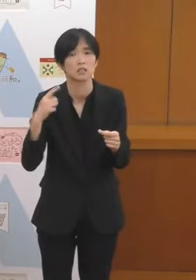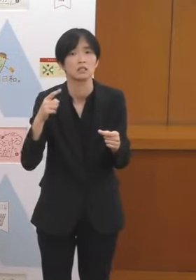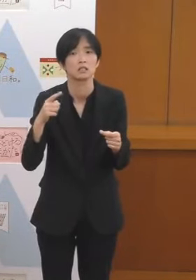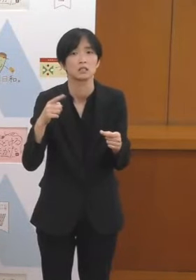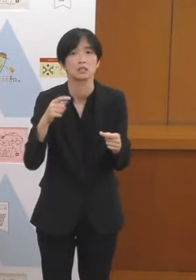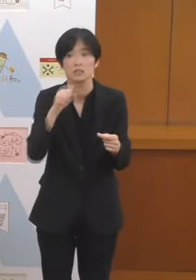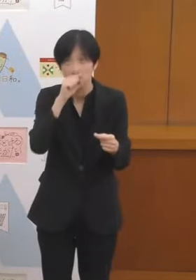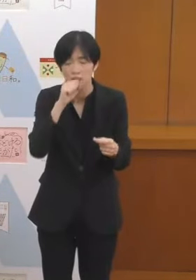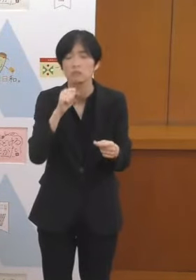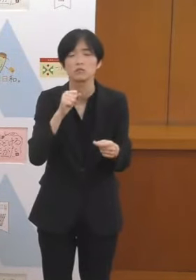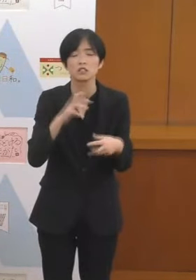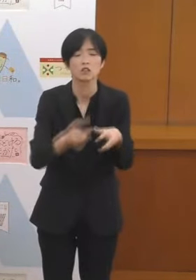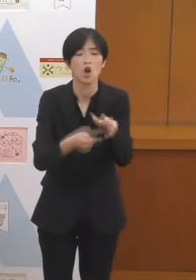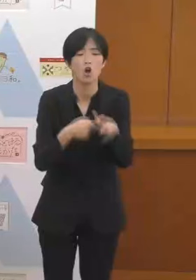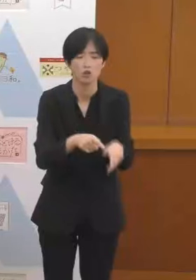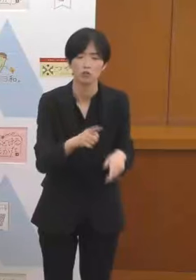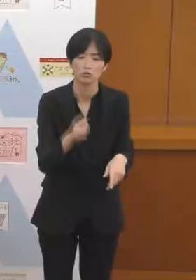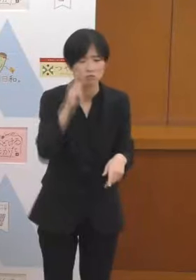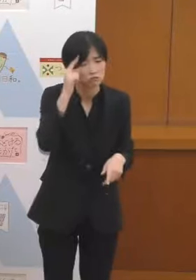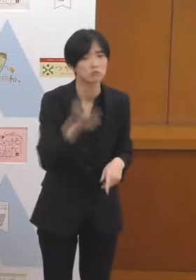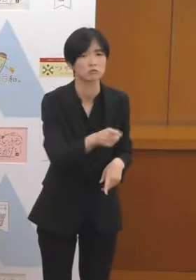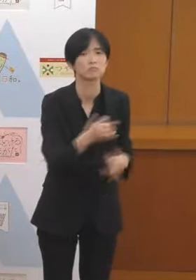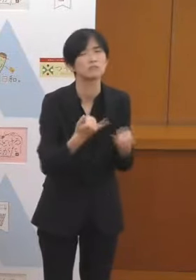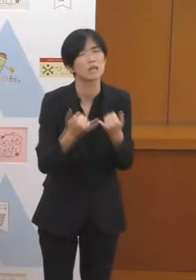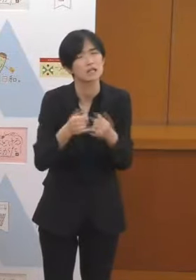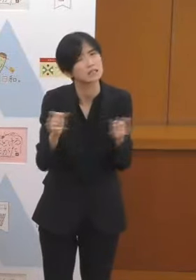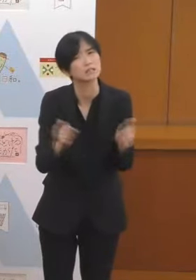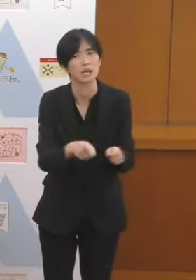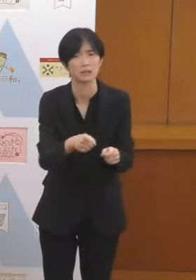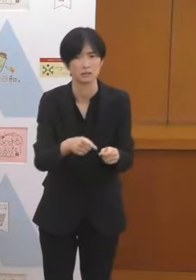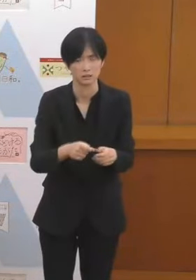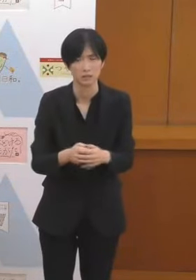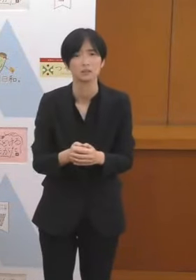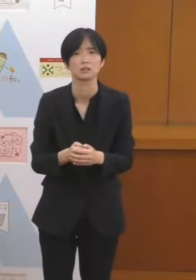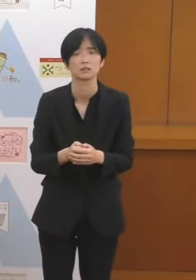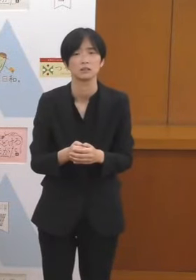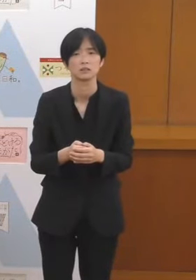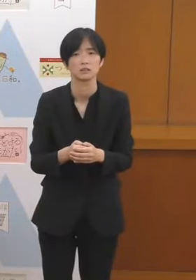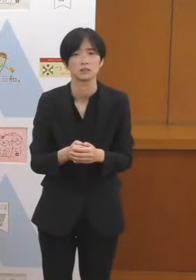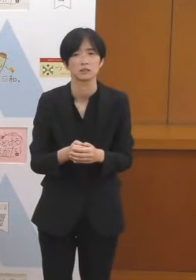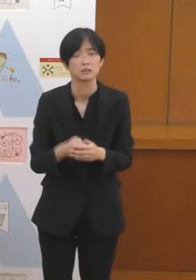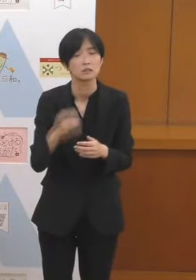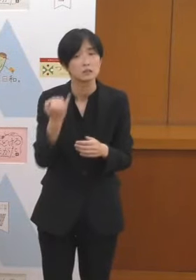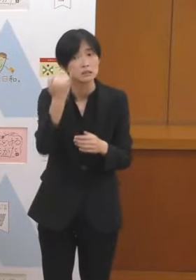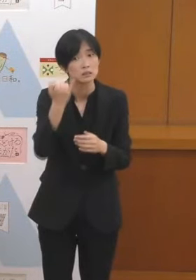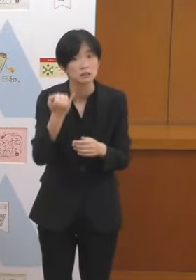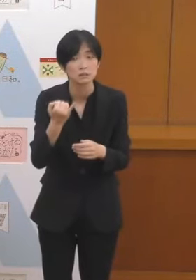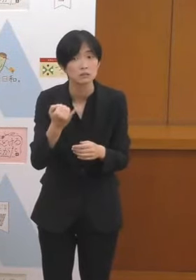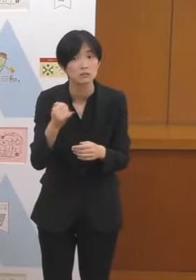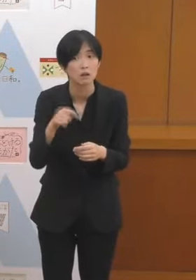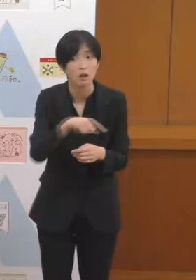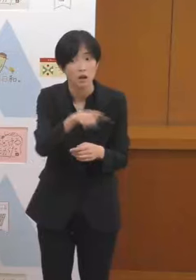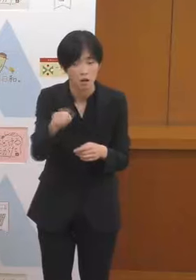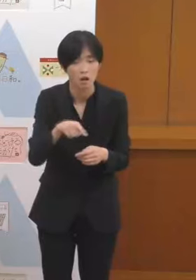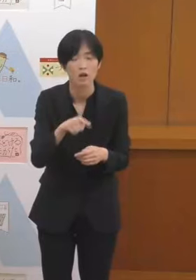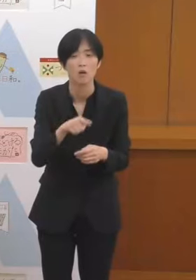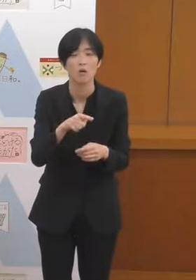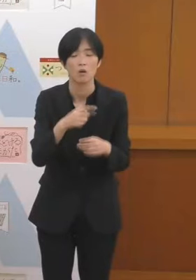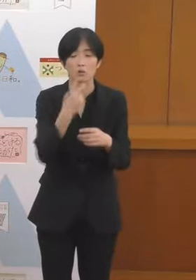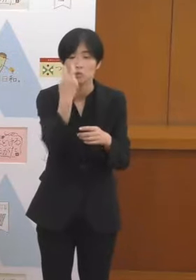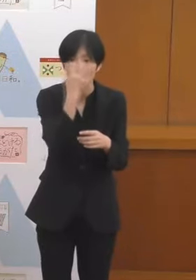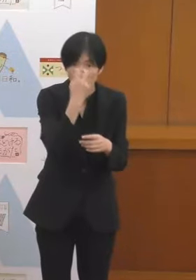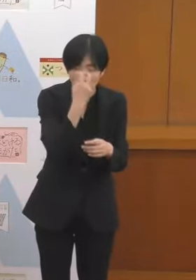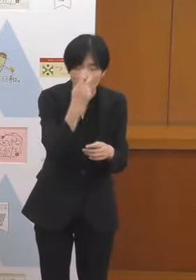てるんじゃないかとま色々このま報告にあたってはえ意見も出ているようなんですけれどもえうんにはこういったあの